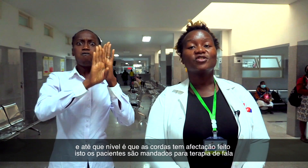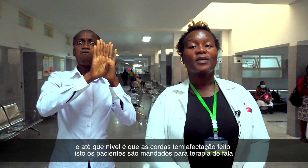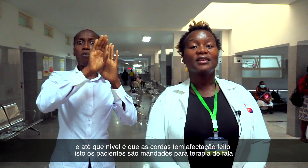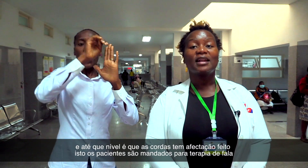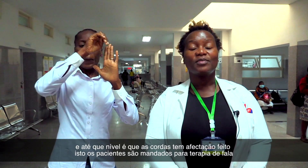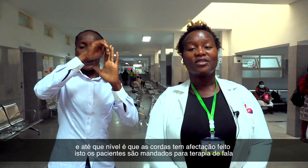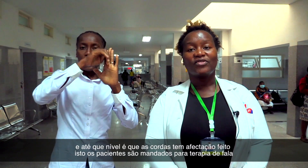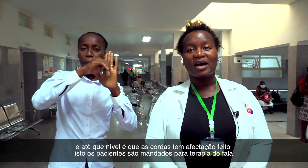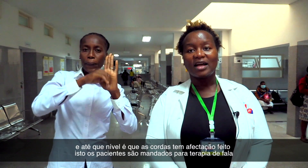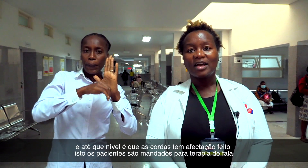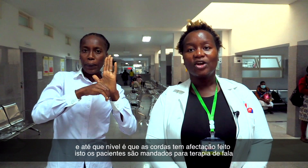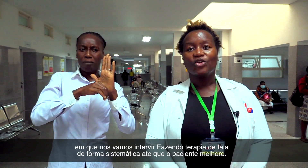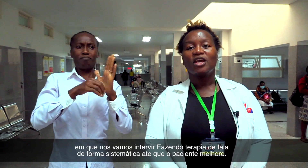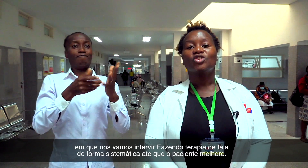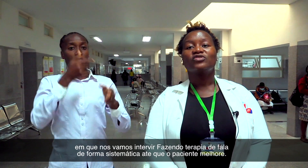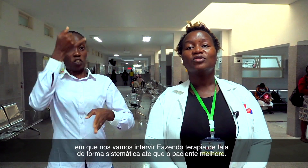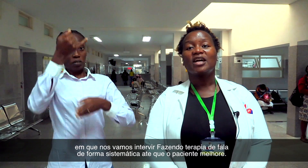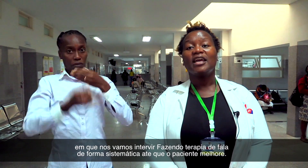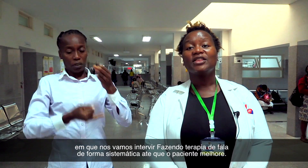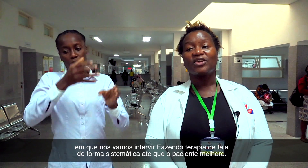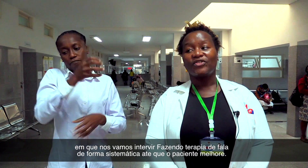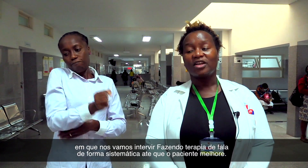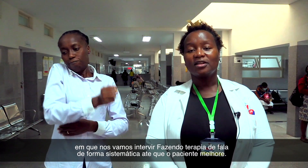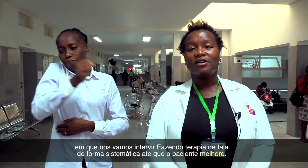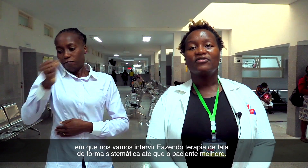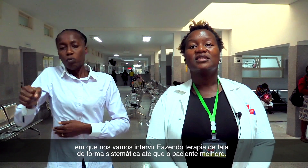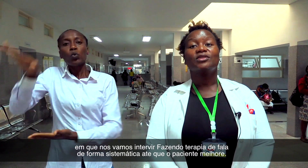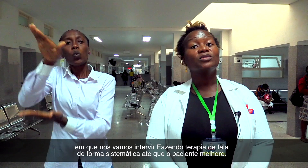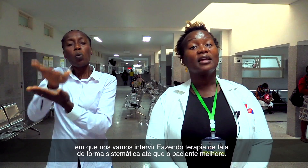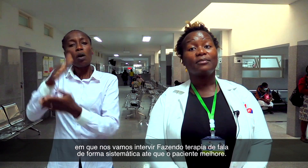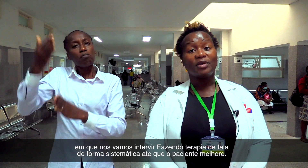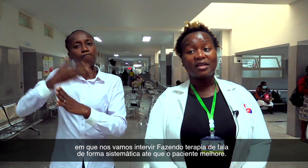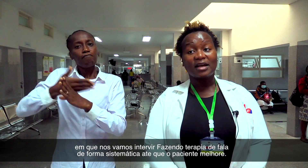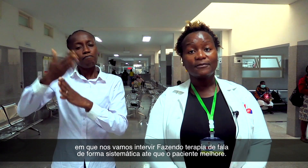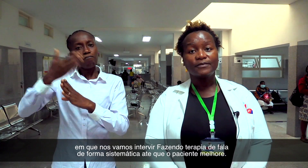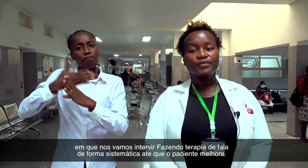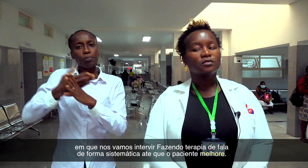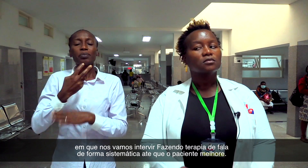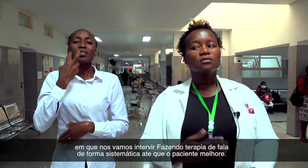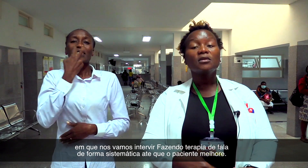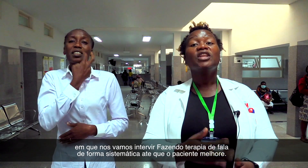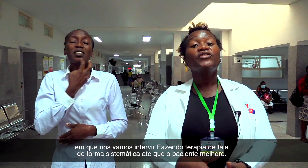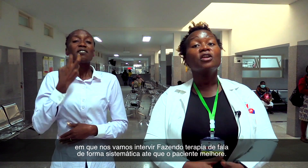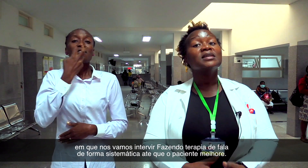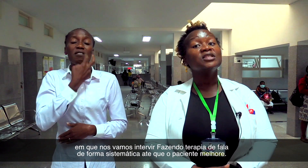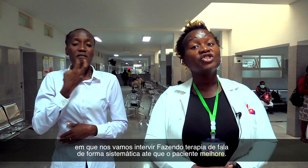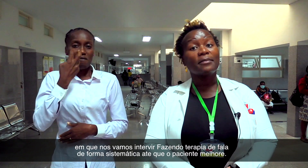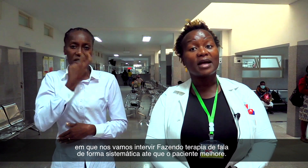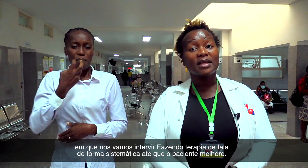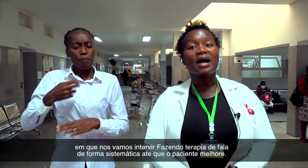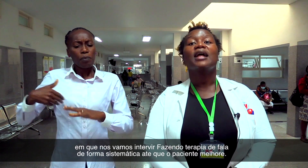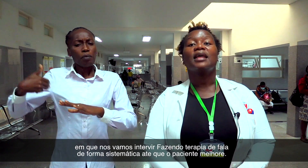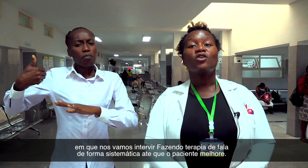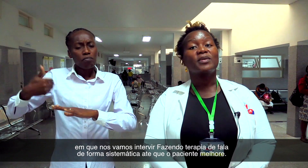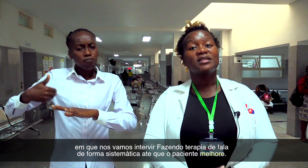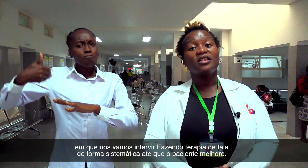são mandados para a terapia de fala, em que nós vamos já intervir, fazendo terapia de forma